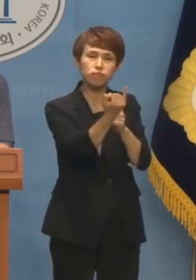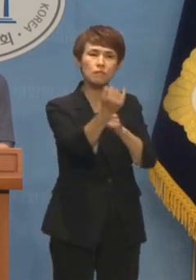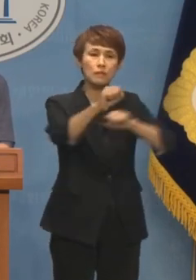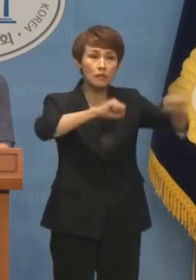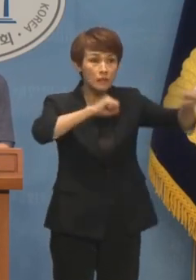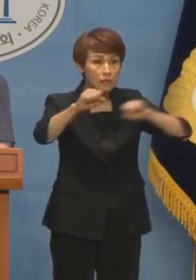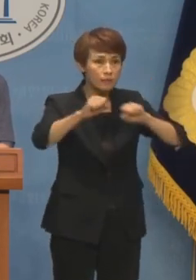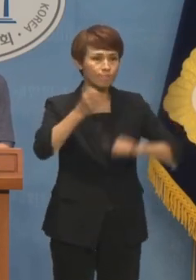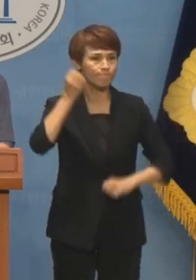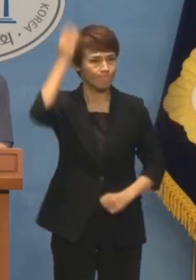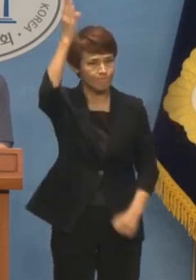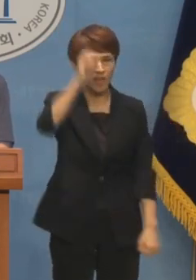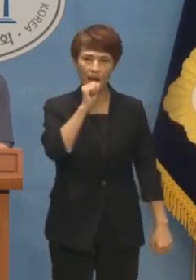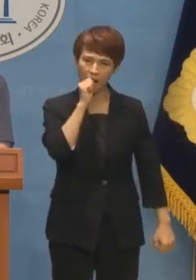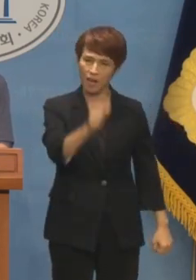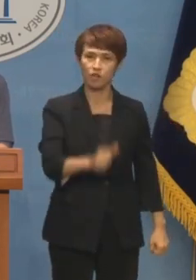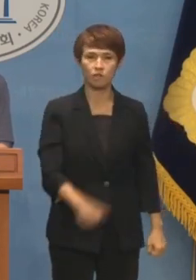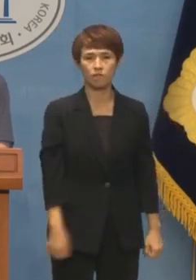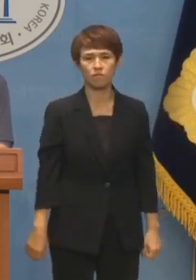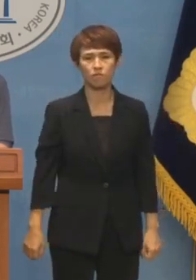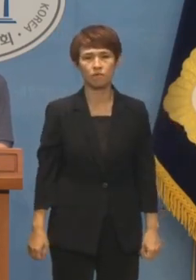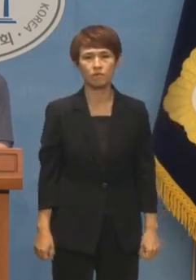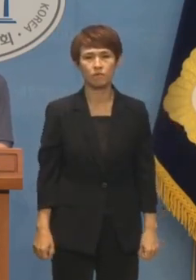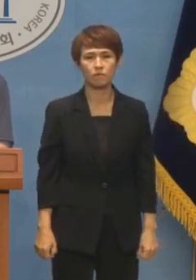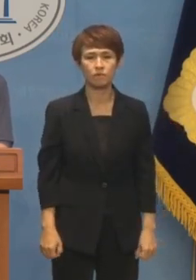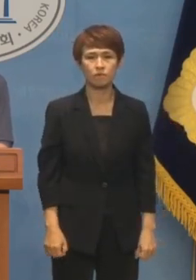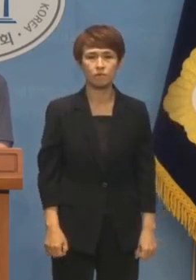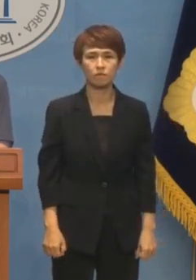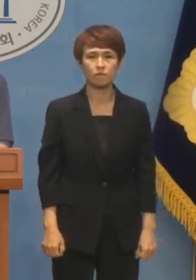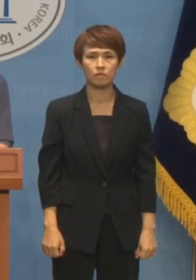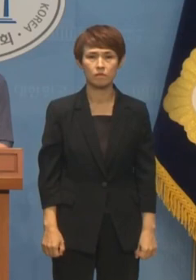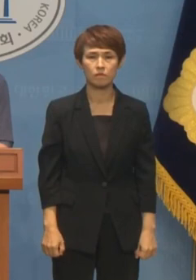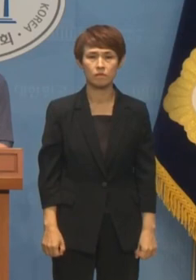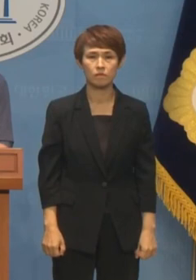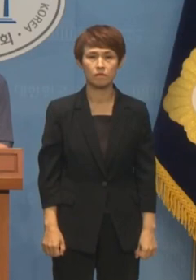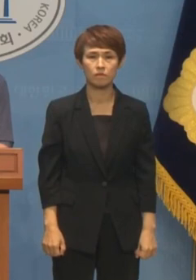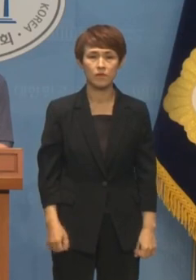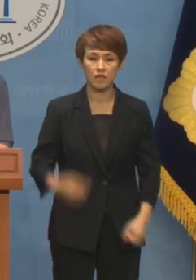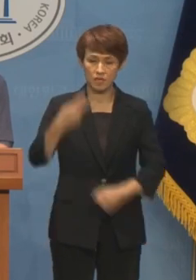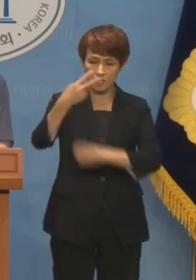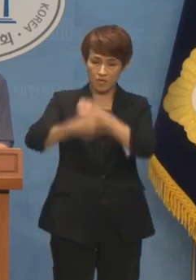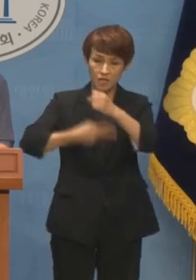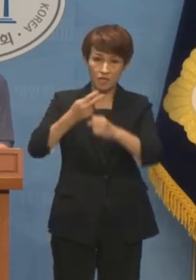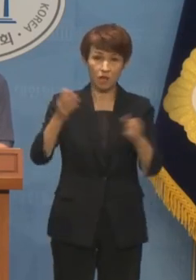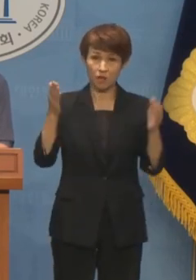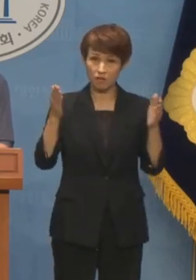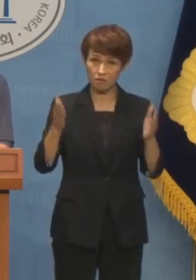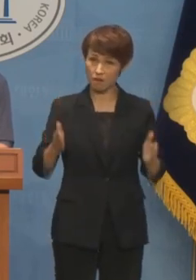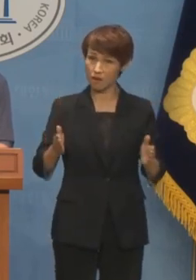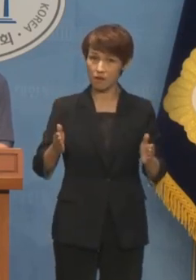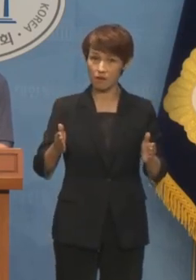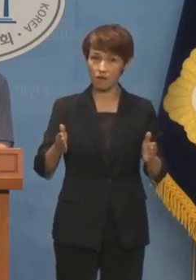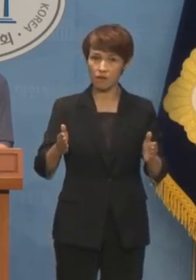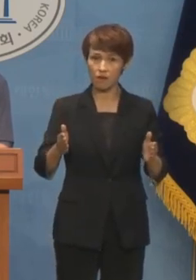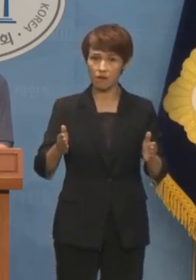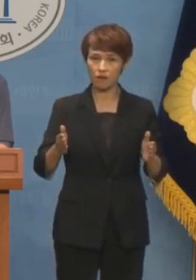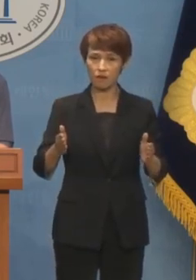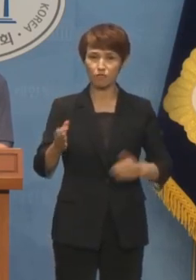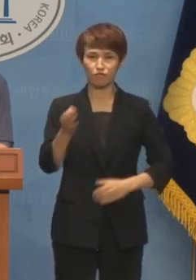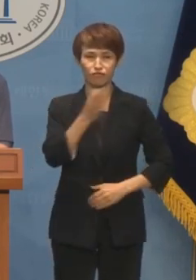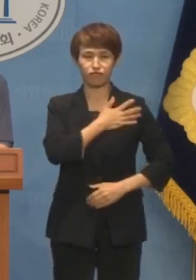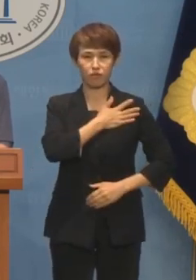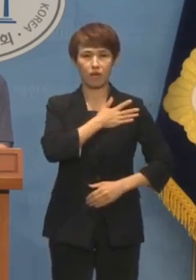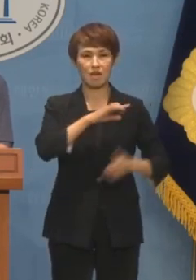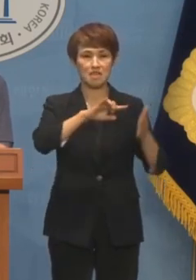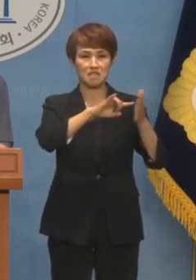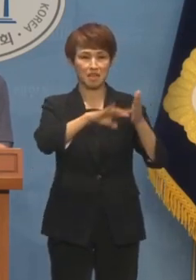또한 절대로 잊을 수 없습니다. 무엇보다 지난 2년간 완강한 부자 감세,